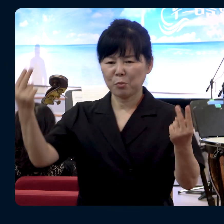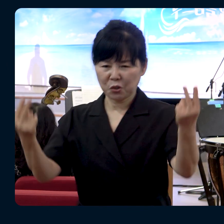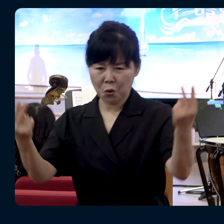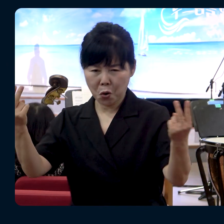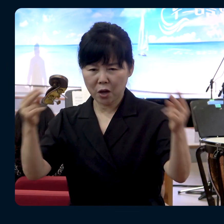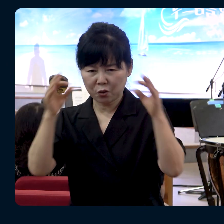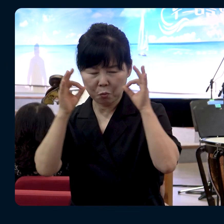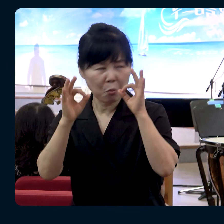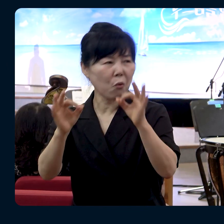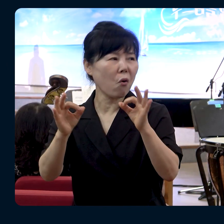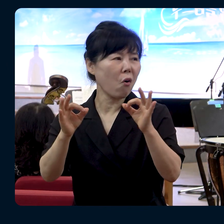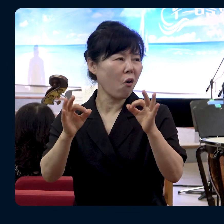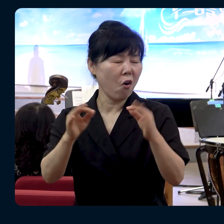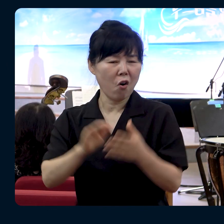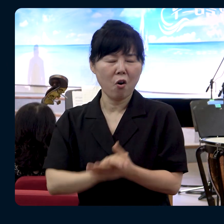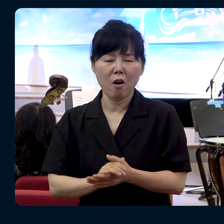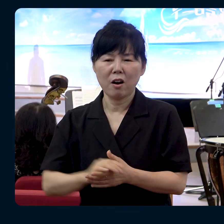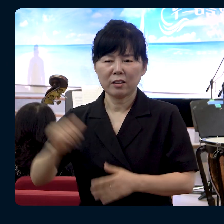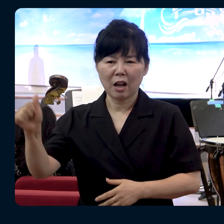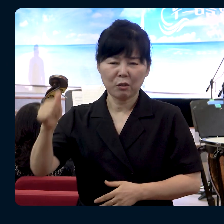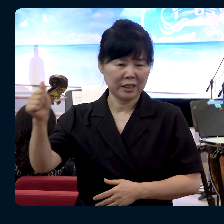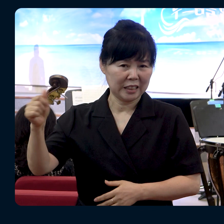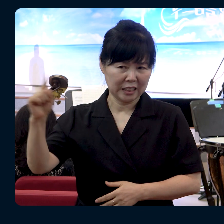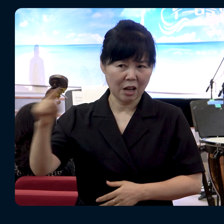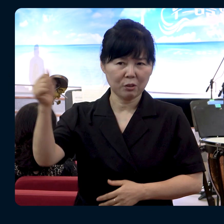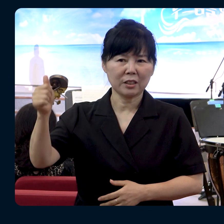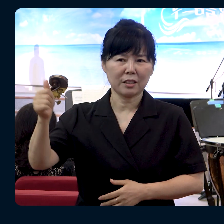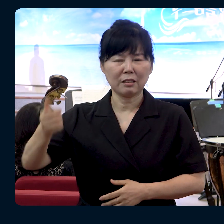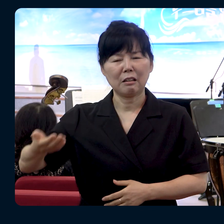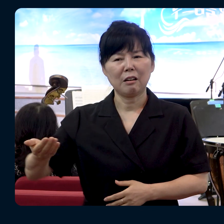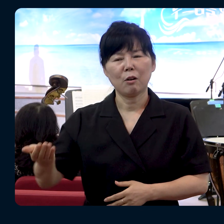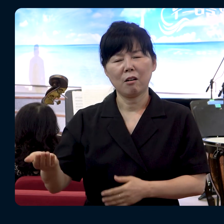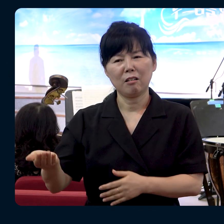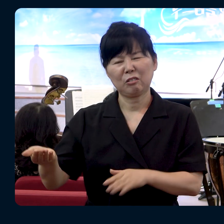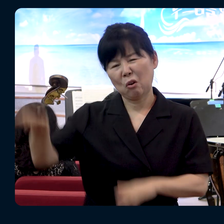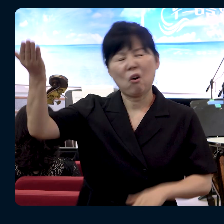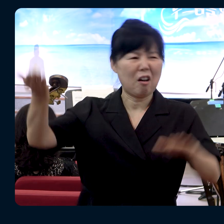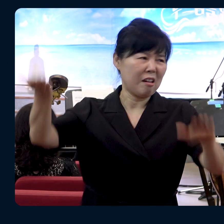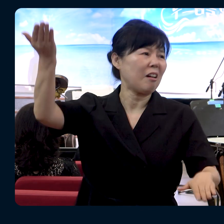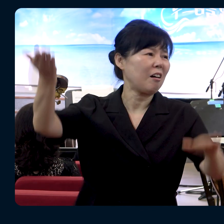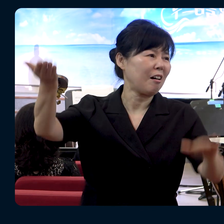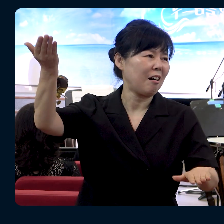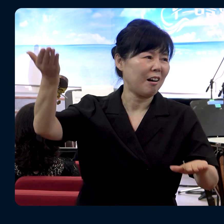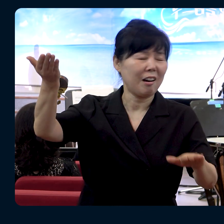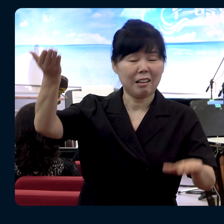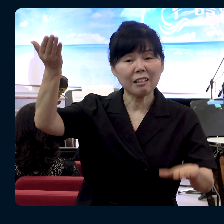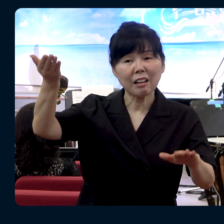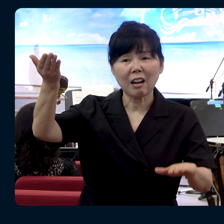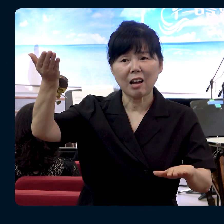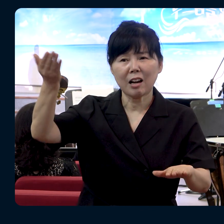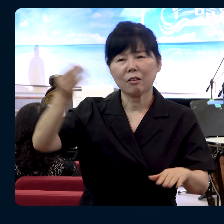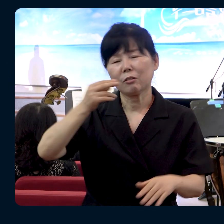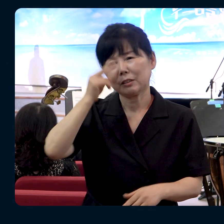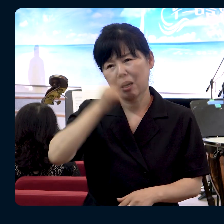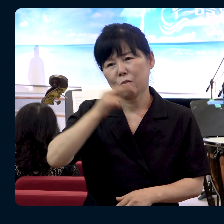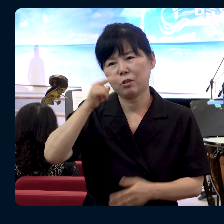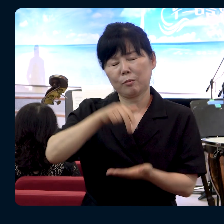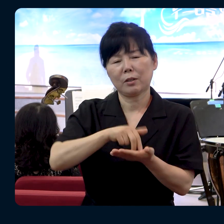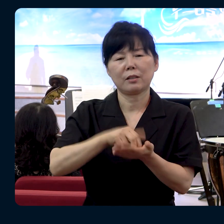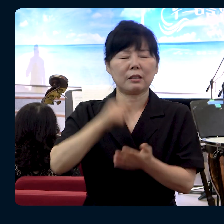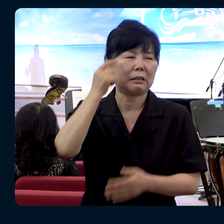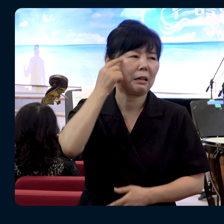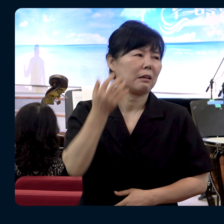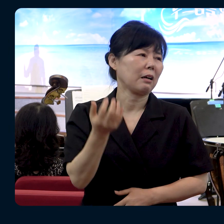사울이 이겼다라는 표현인데, 또 우리 찬양했더니 천천의 순양 이런 표현을 했듯이 미가서에서 나오는 말씀인데,